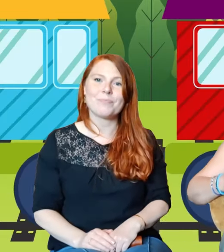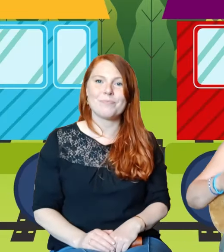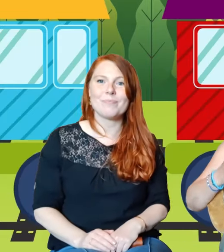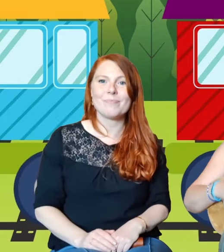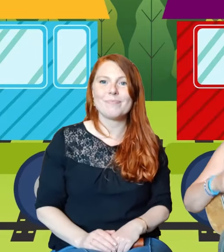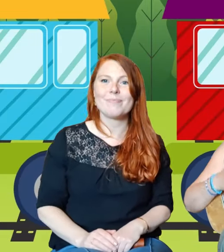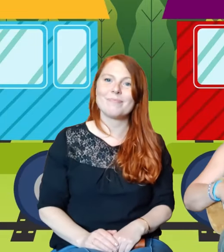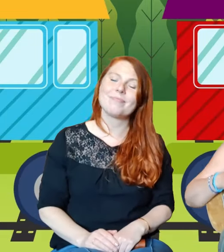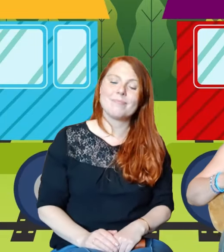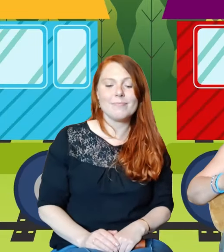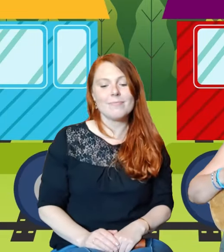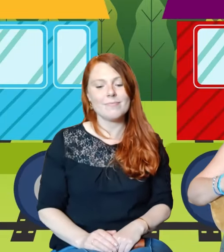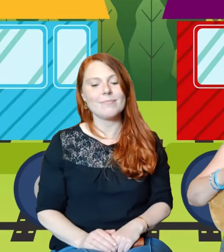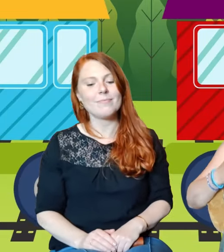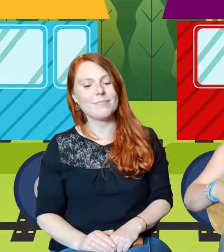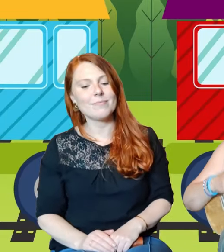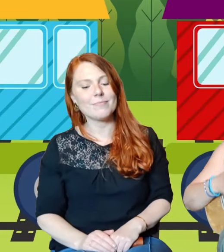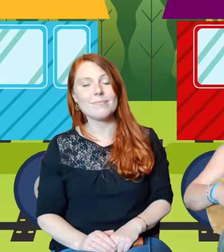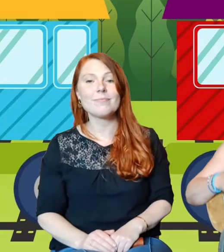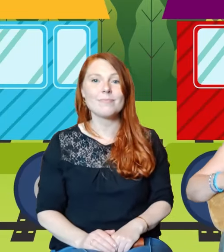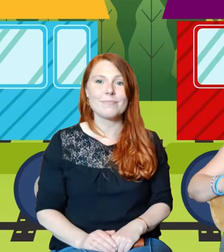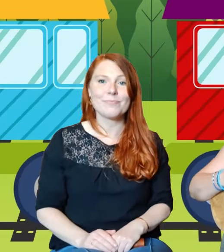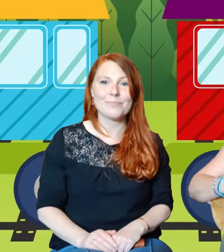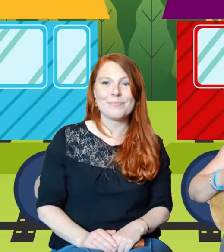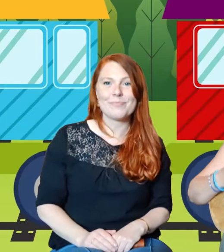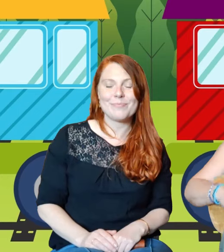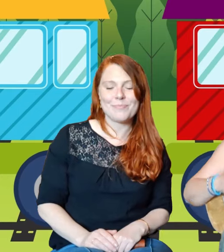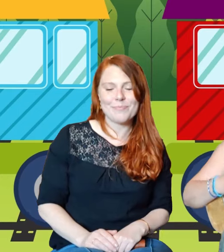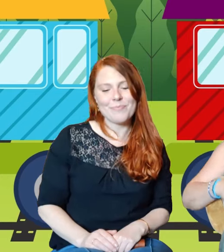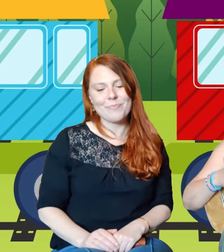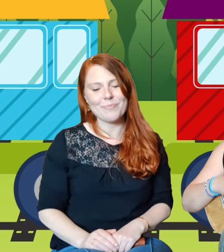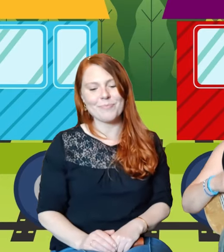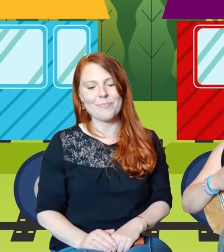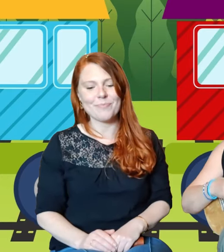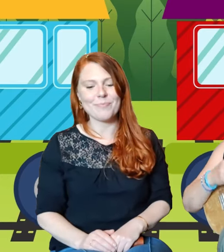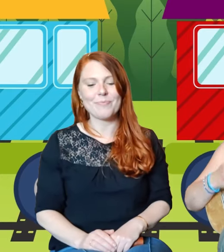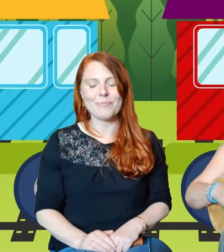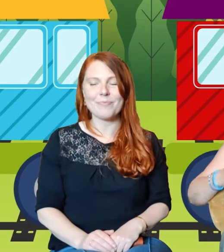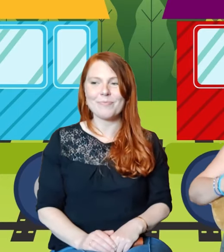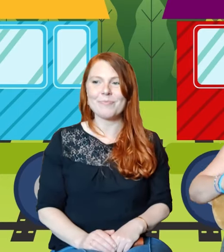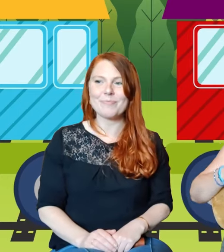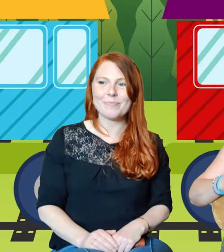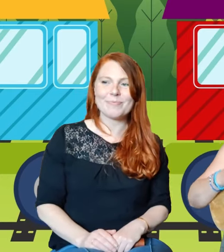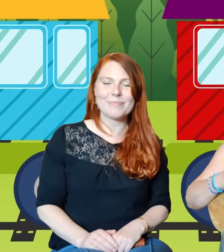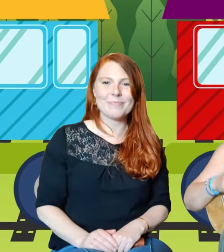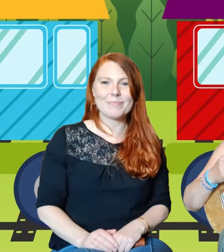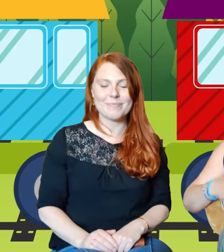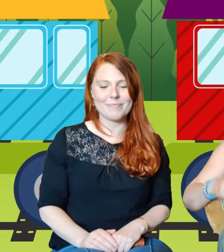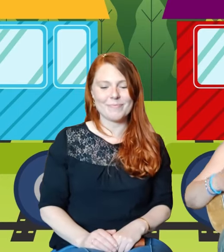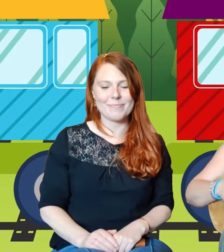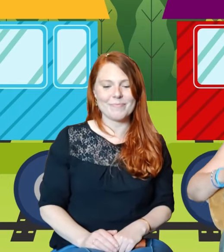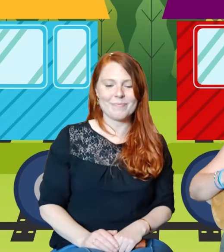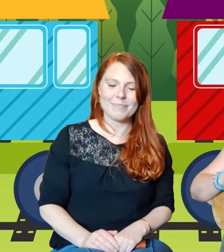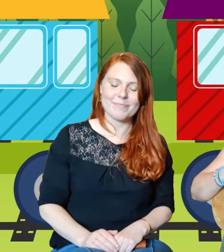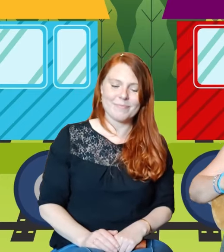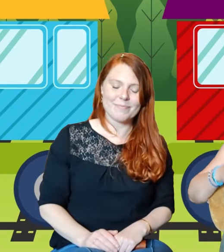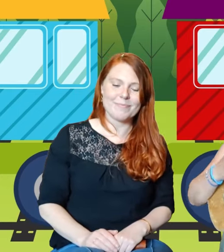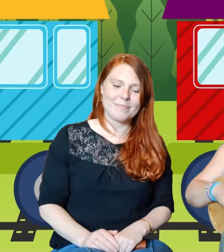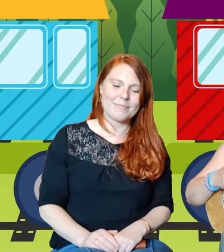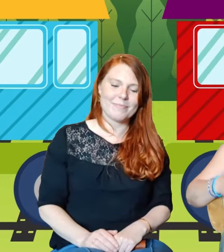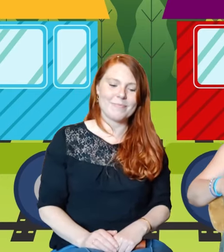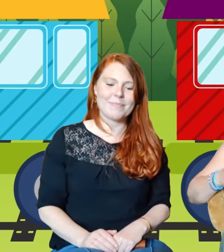Dans le troisième wagon, il y a Noah et Gaston et Aria. Dans le quatrième wagon, il